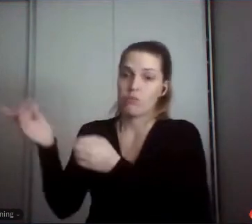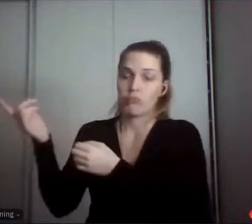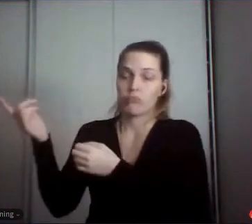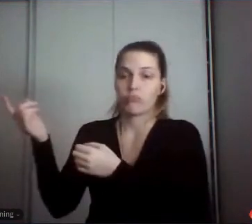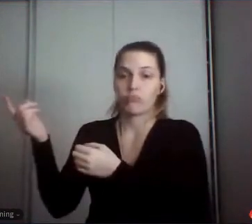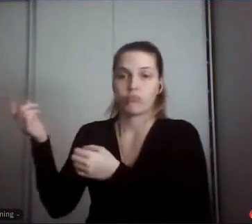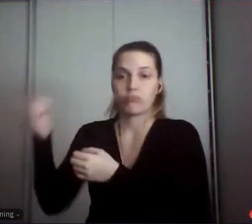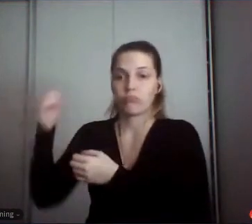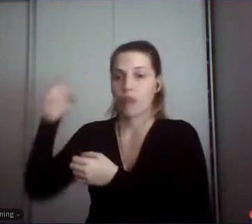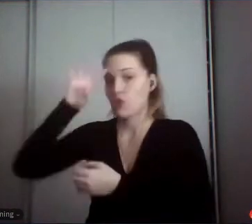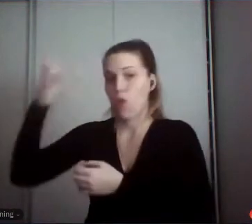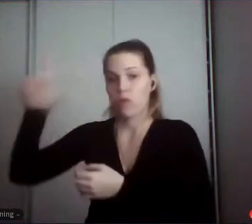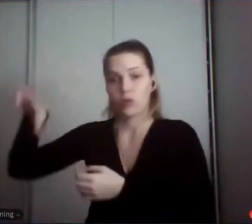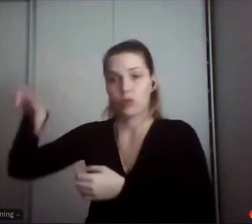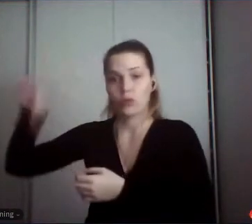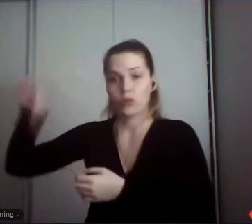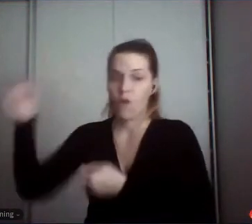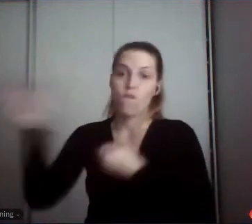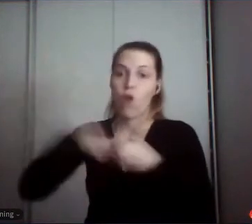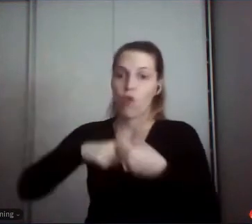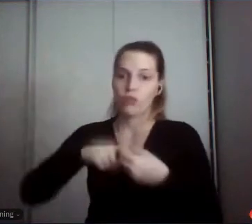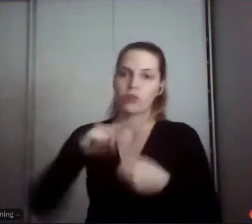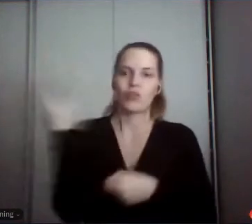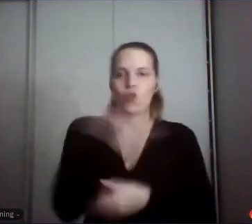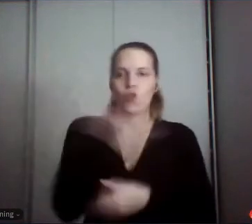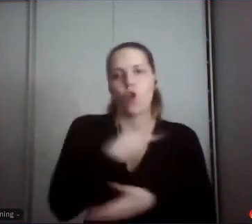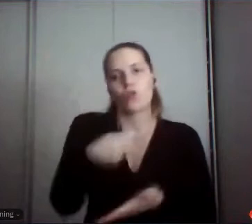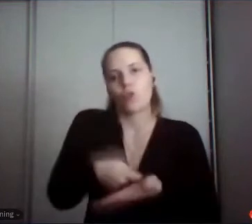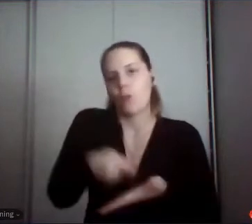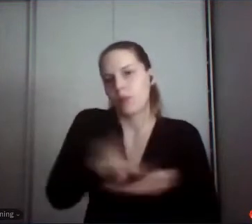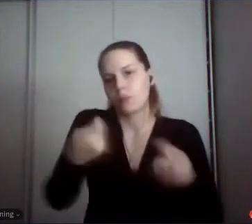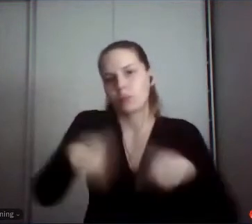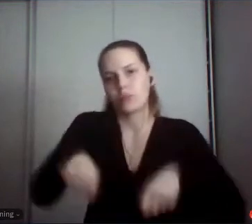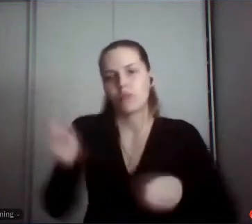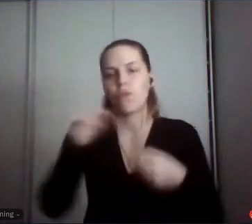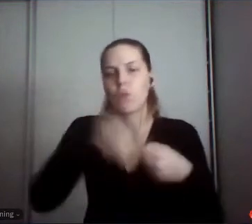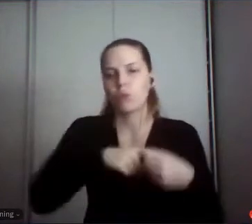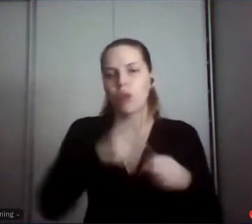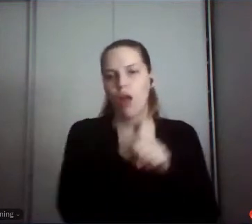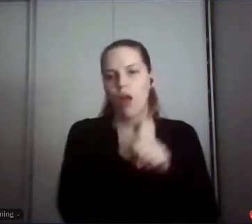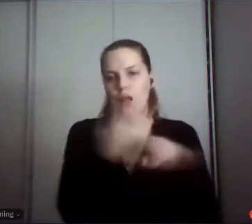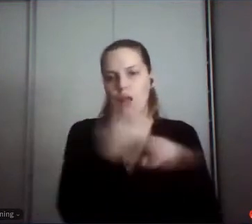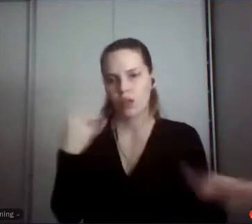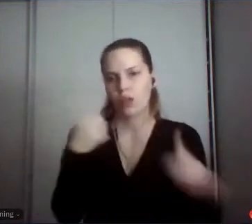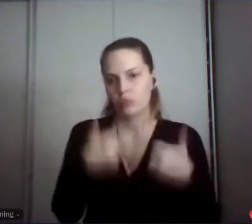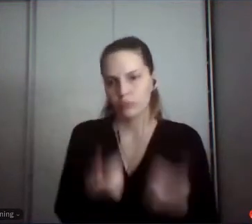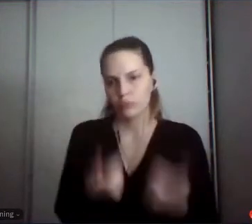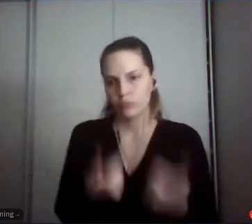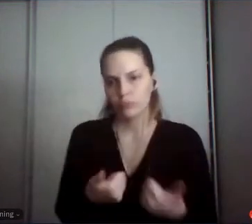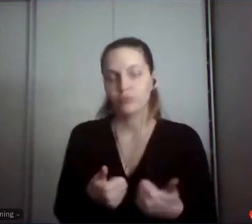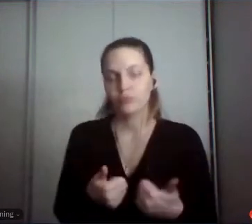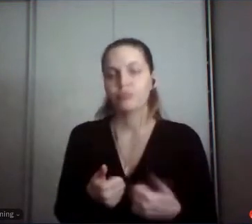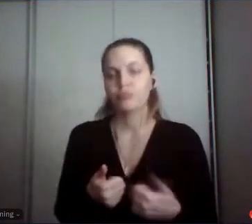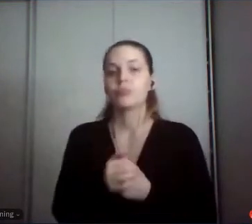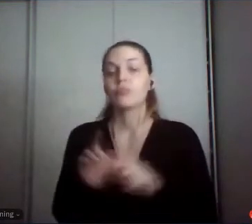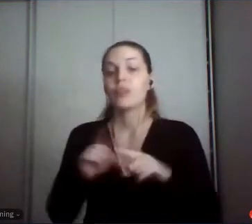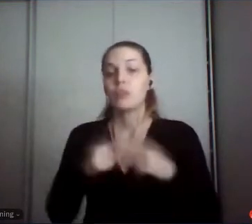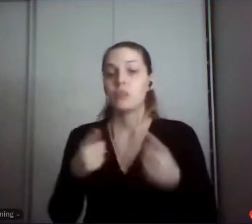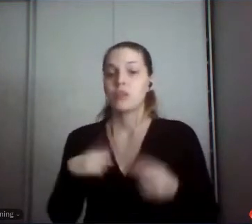queria aproveitar, Eugênia, já que eu estou falando, para depois passar a palavra, talvez, para a Débora, mas tem duas perguntas